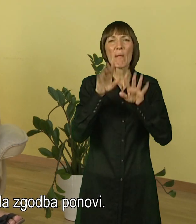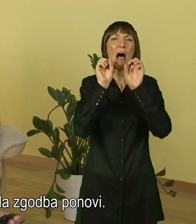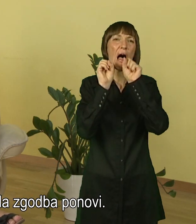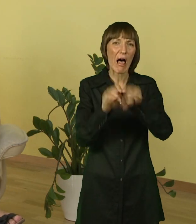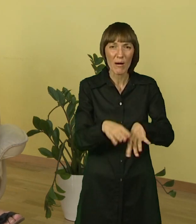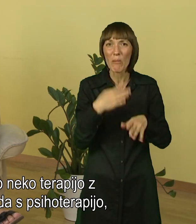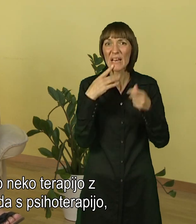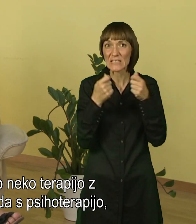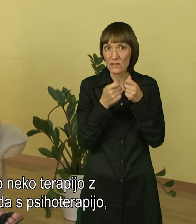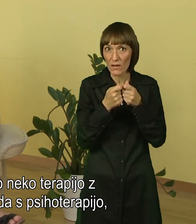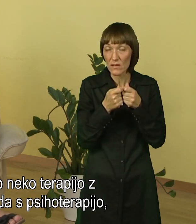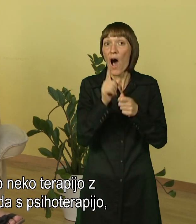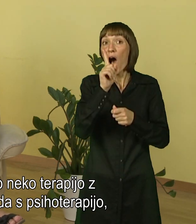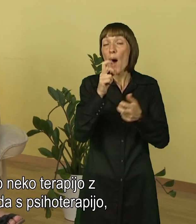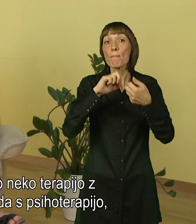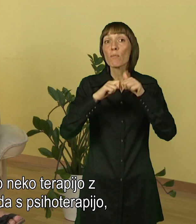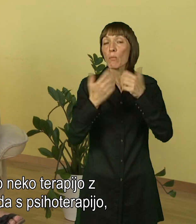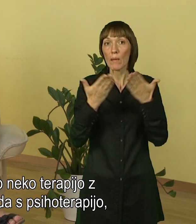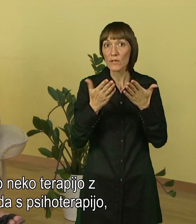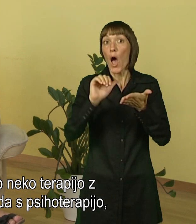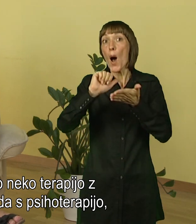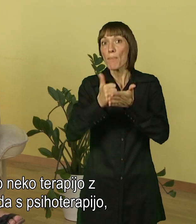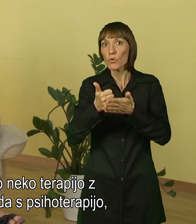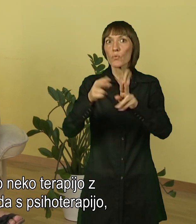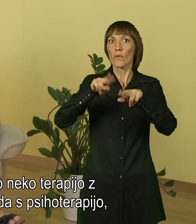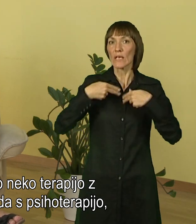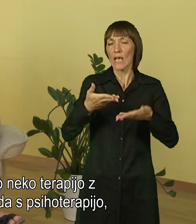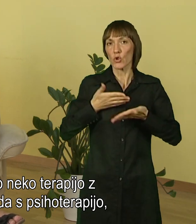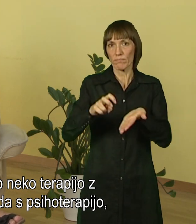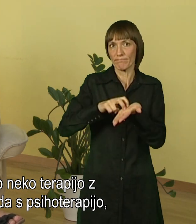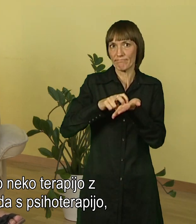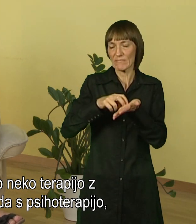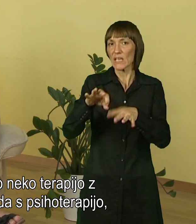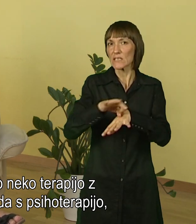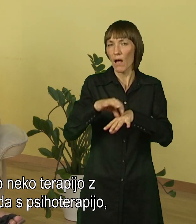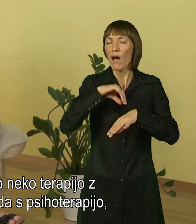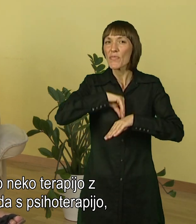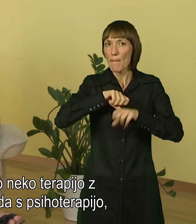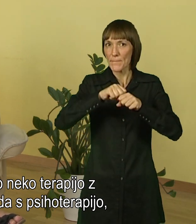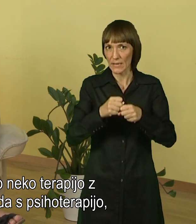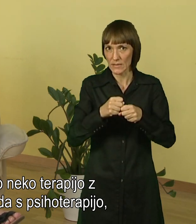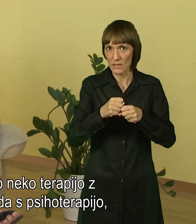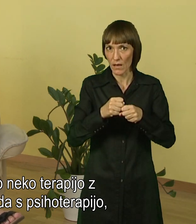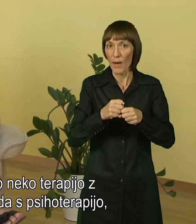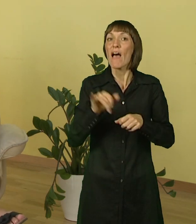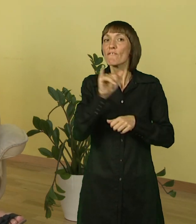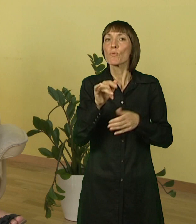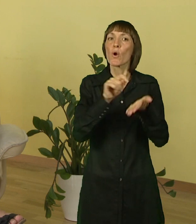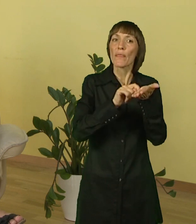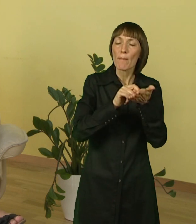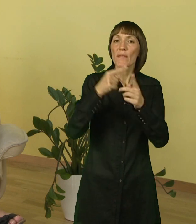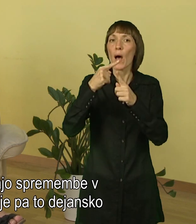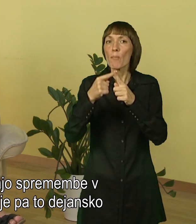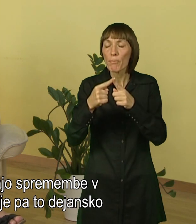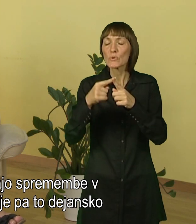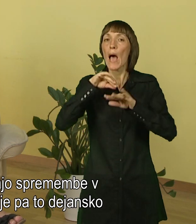ponovi. Če pa začnejo z neko terapijo z zdravili in pa seveda s psihoterapijo,